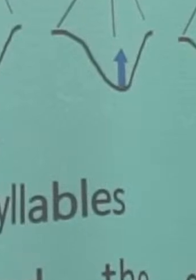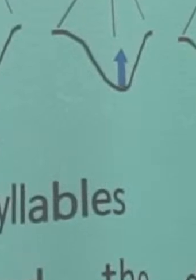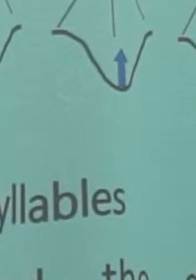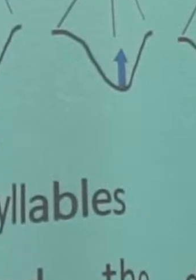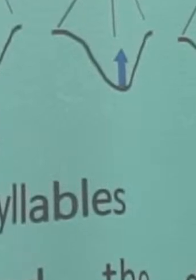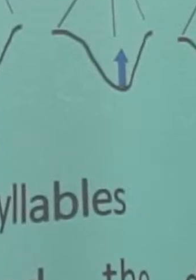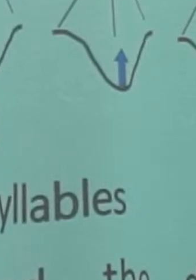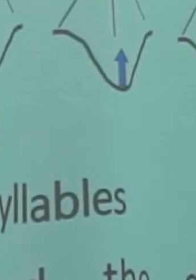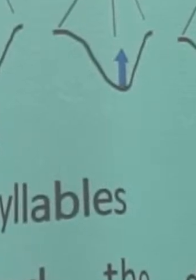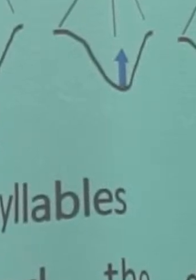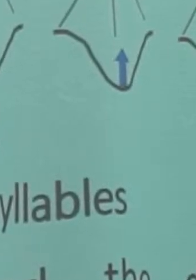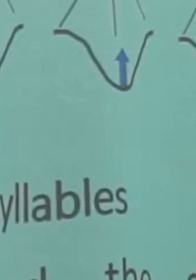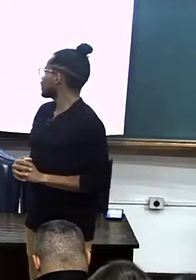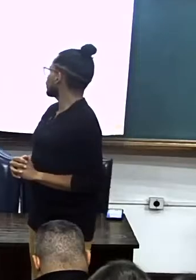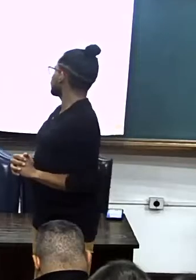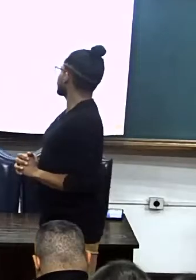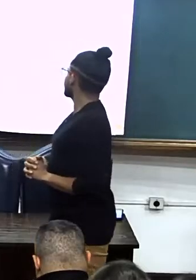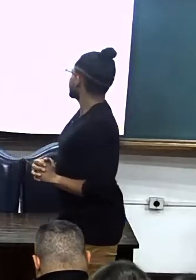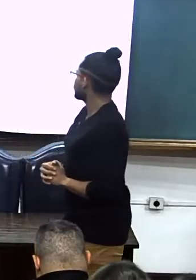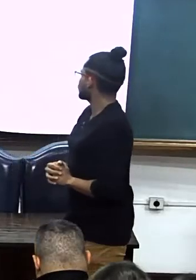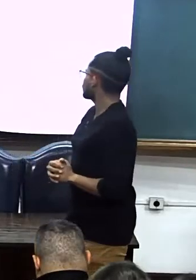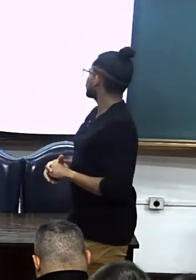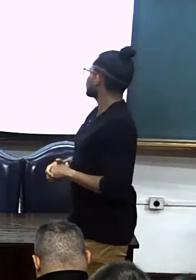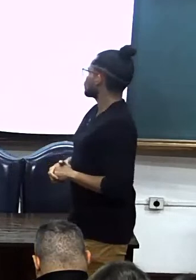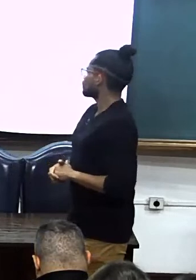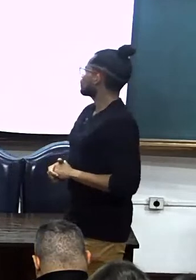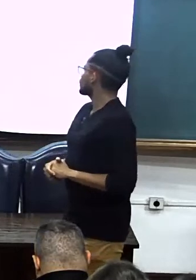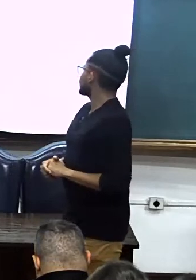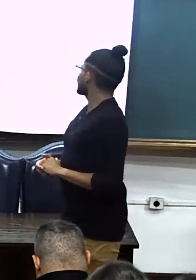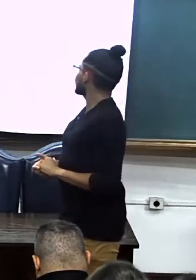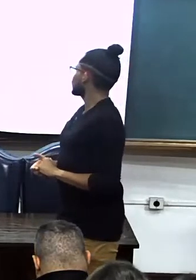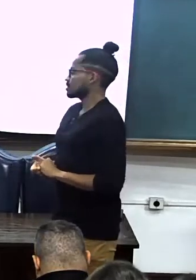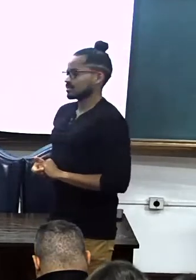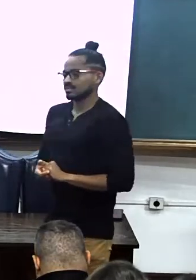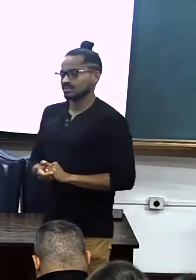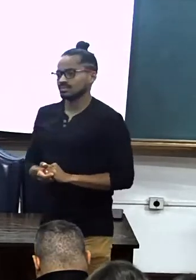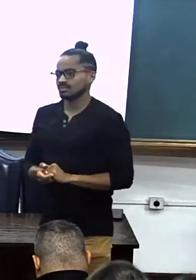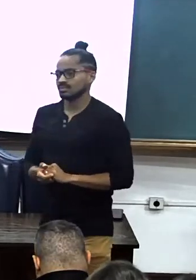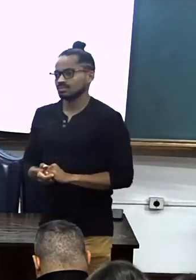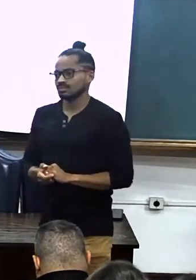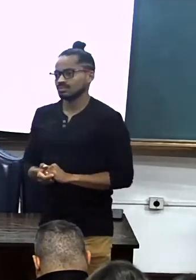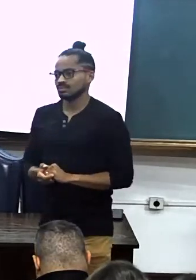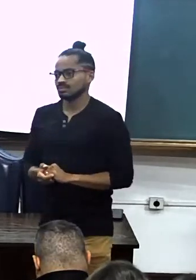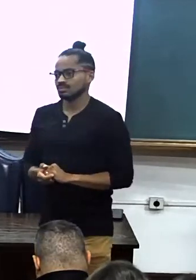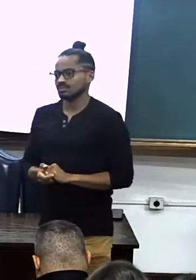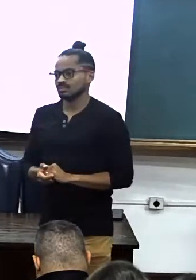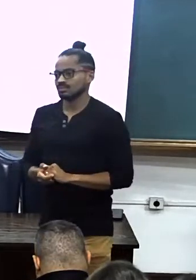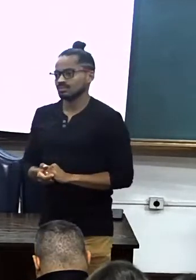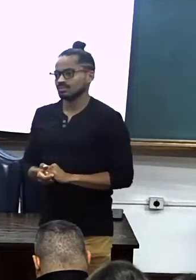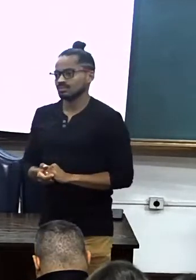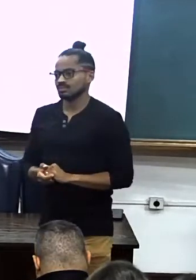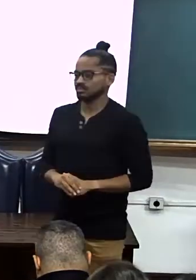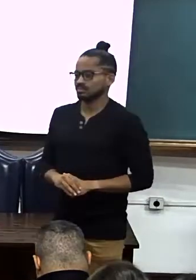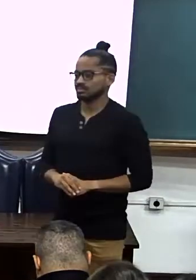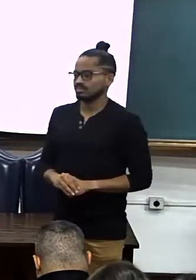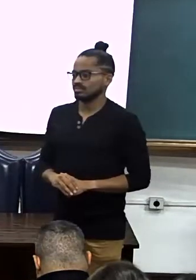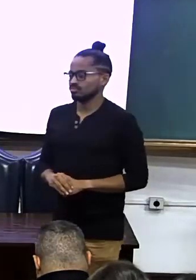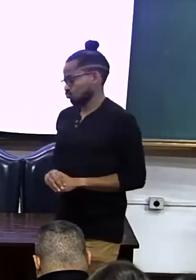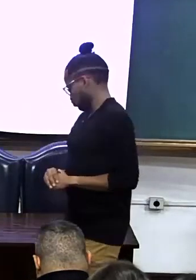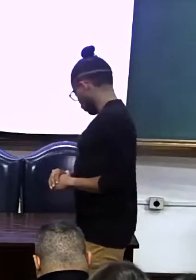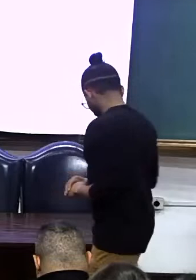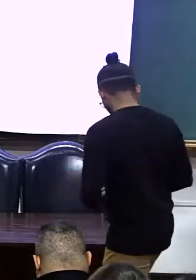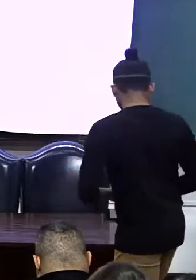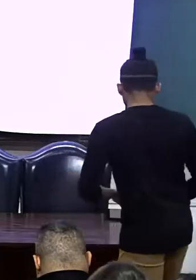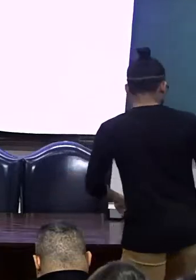Então, a mandíbula vai abaixar mais em função do local da sentença em que a gente vai fazer o